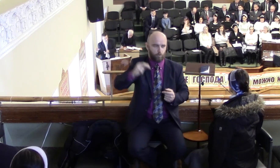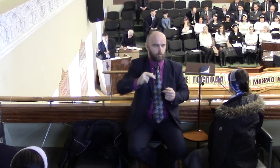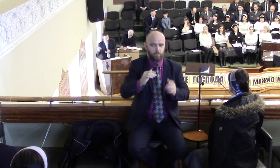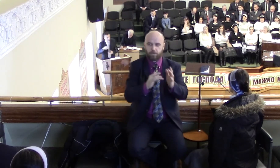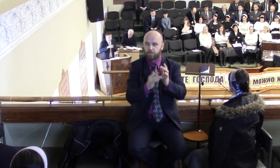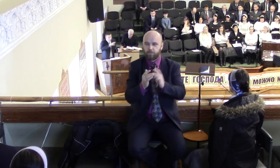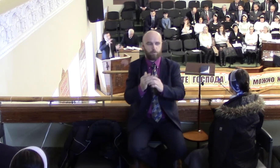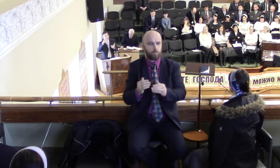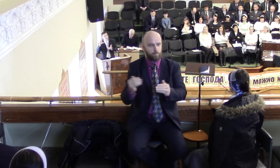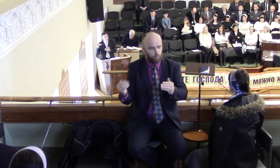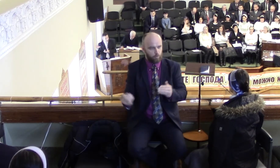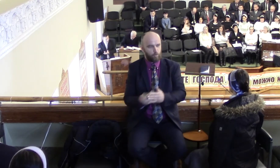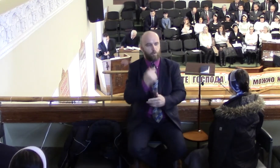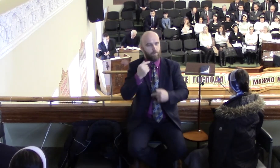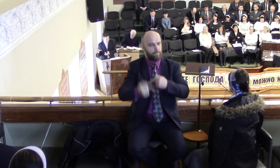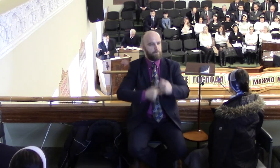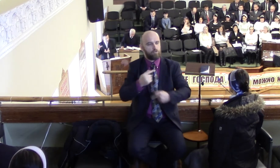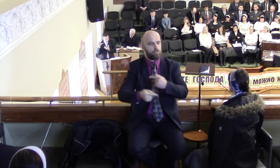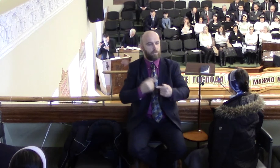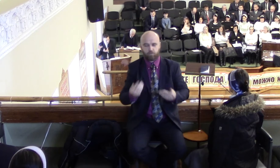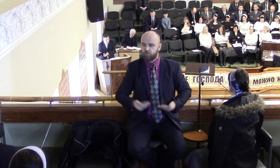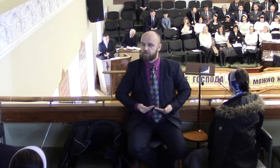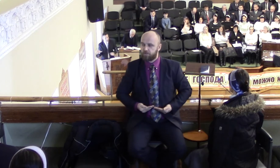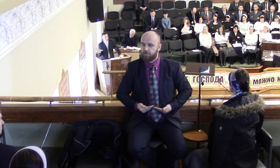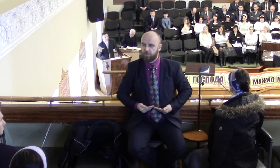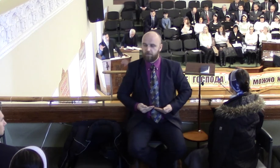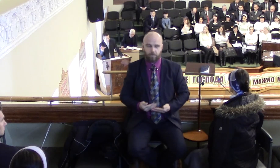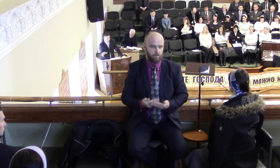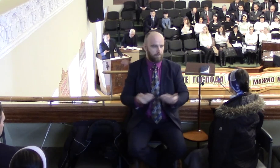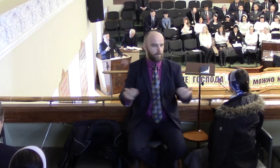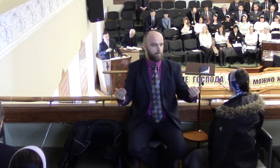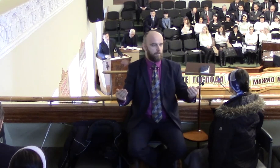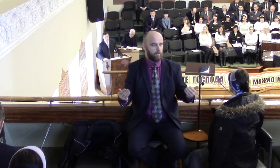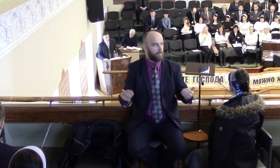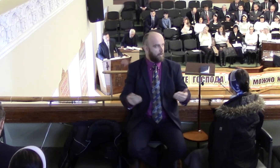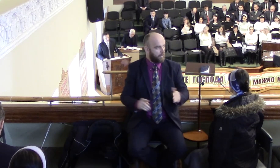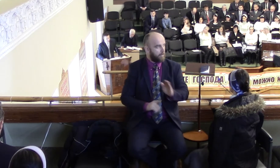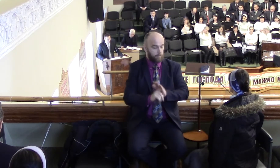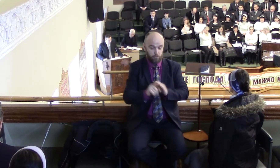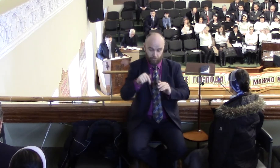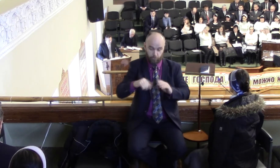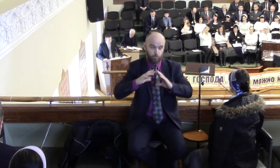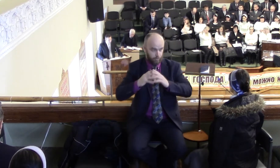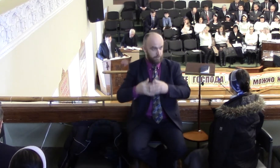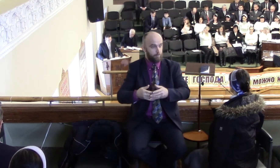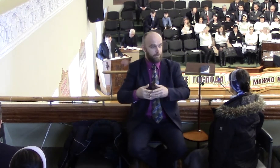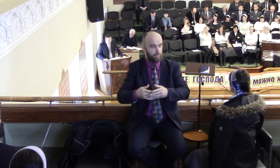новой эпохи, эпохи вечности, которая уже на земле начала свой